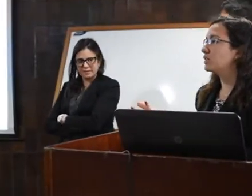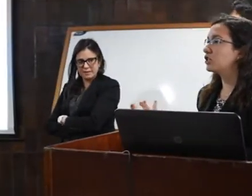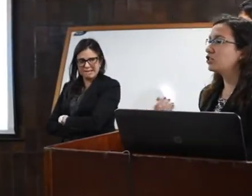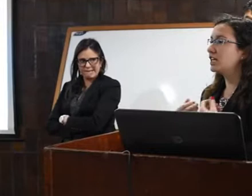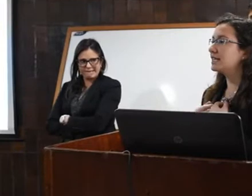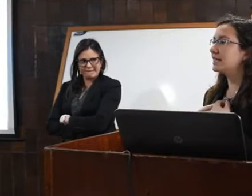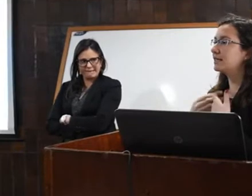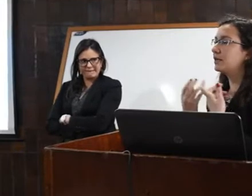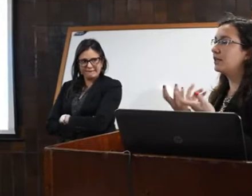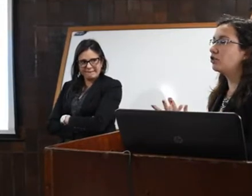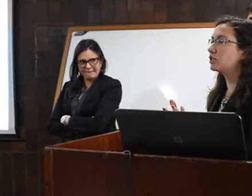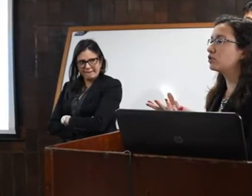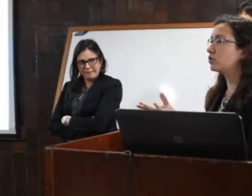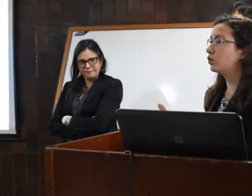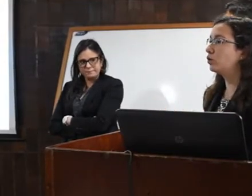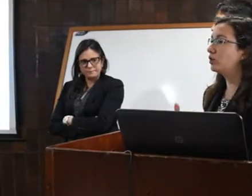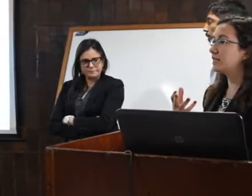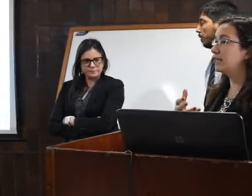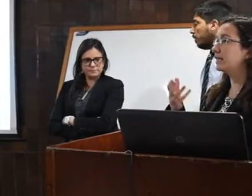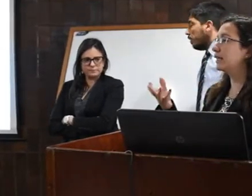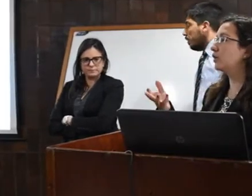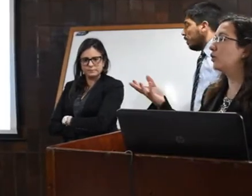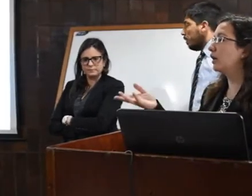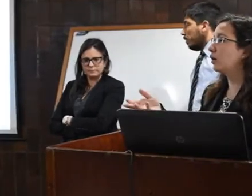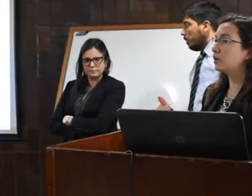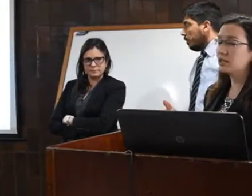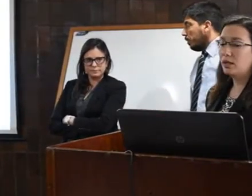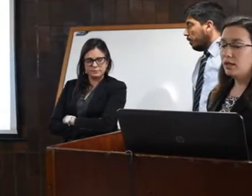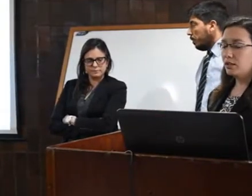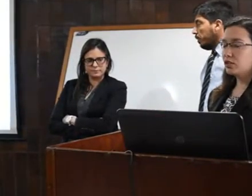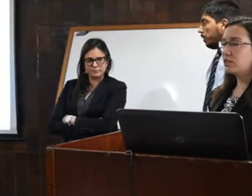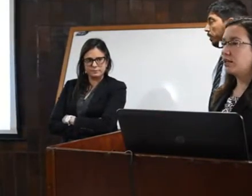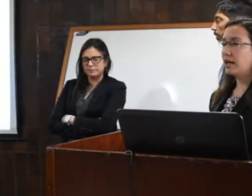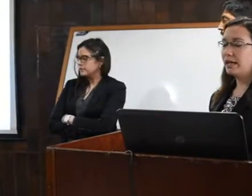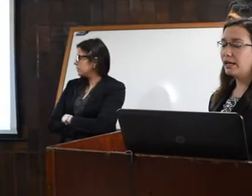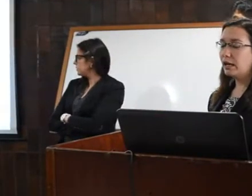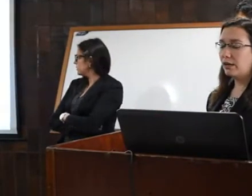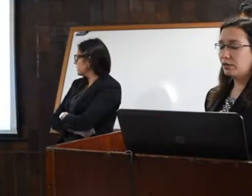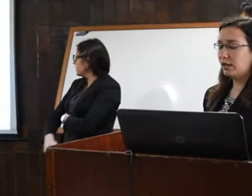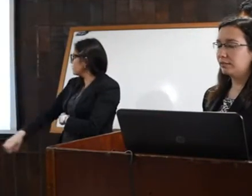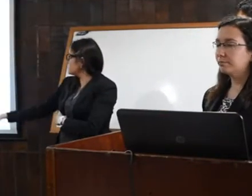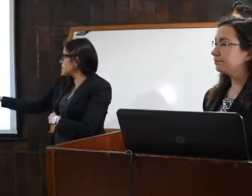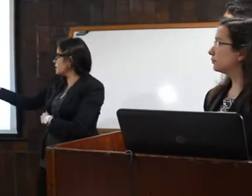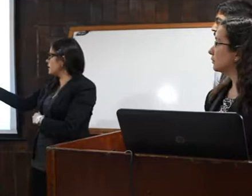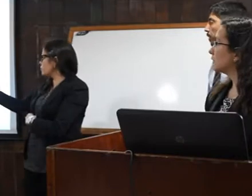presentar la documentación si él es el que está viniendo hace es un seguro es el que quiere cobrar ese entonces